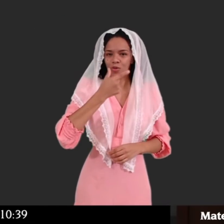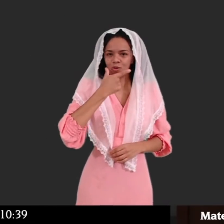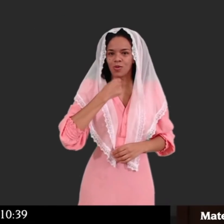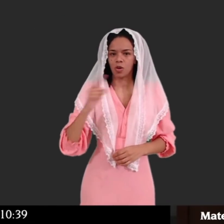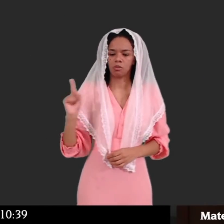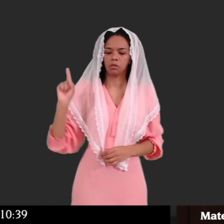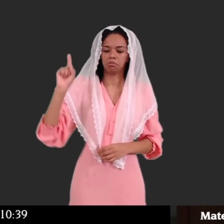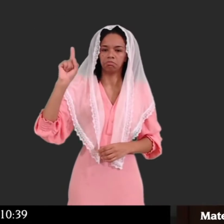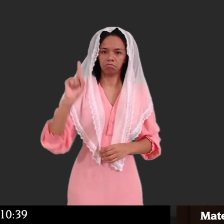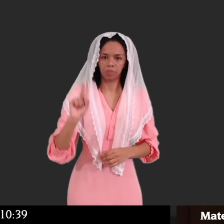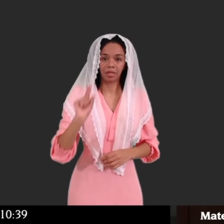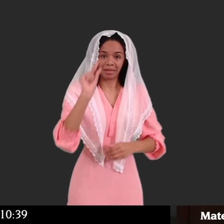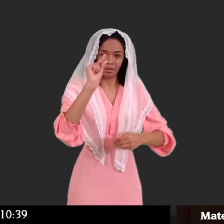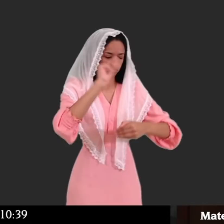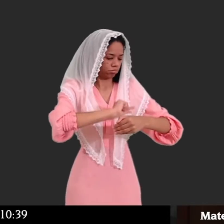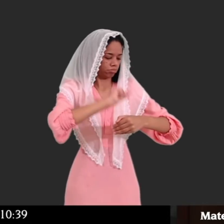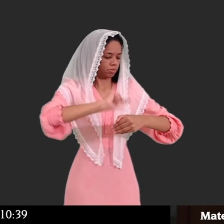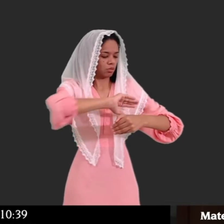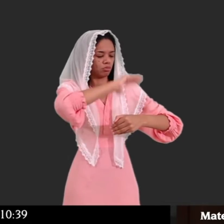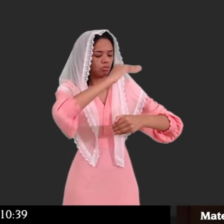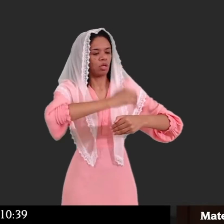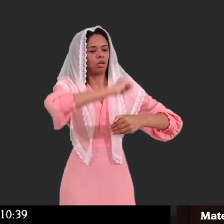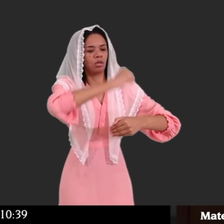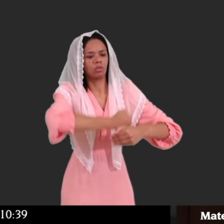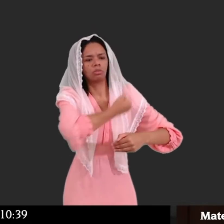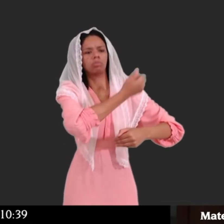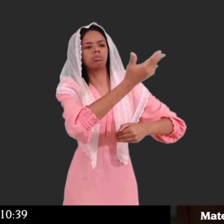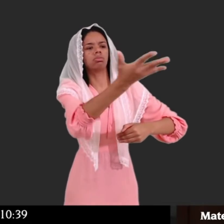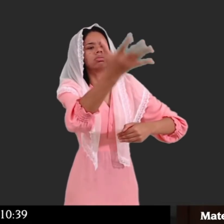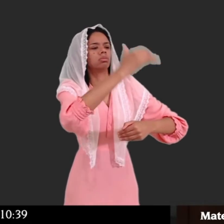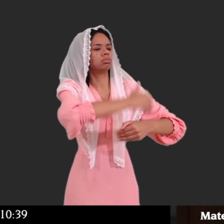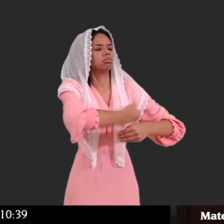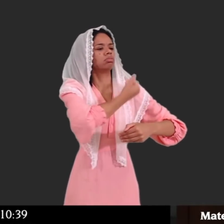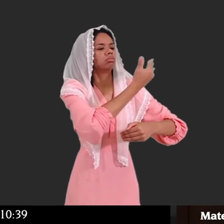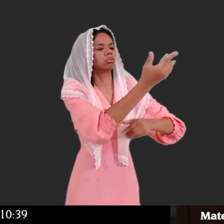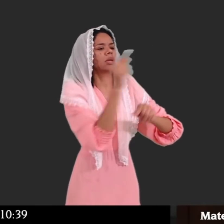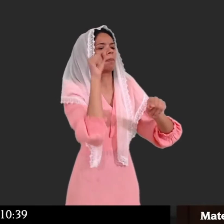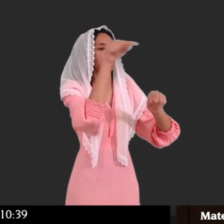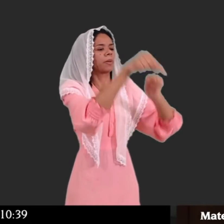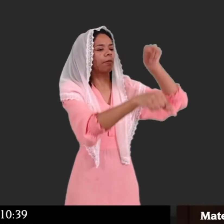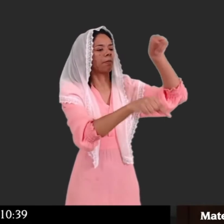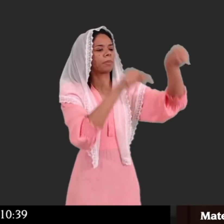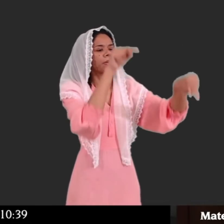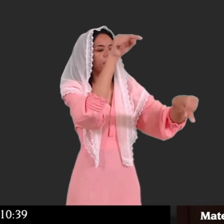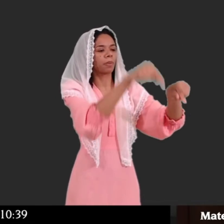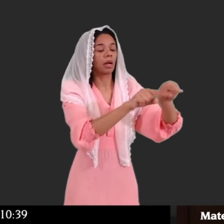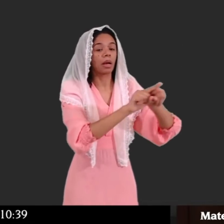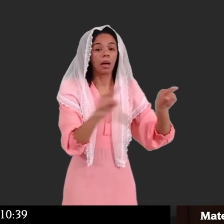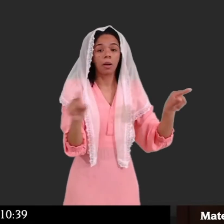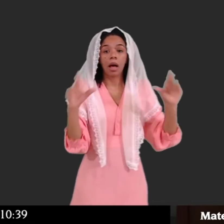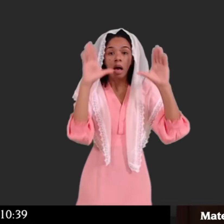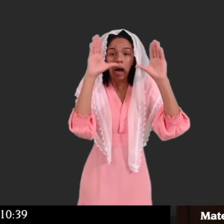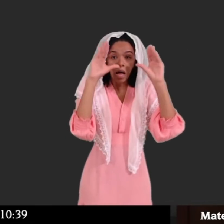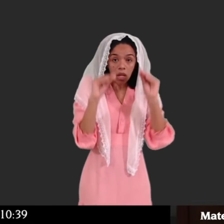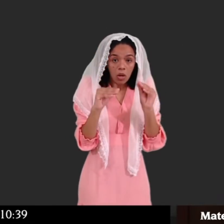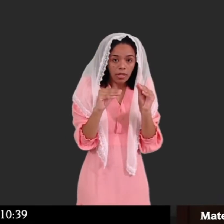Mas, dormindo os homens, veio o seu inimigo e semeou o joio no meio do trigo e